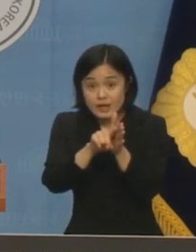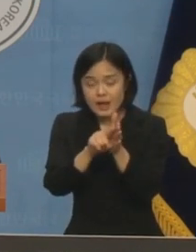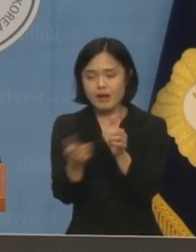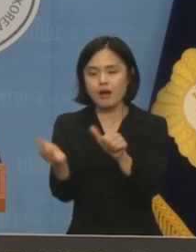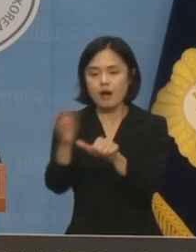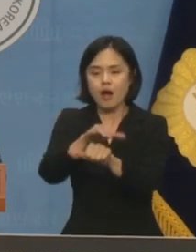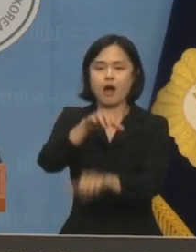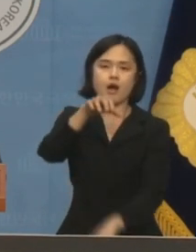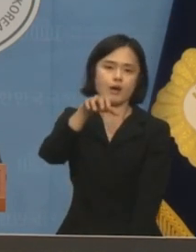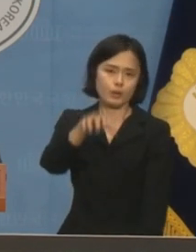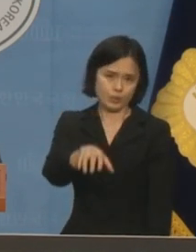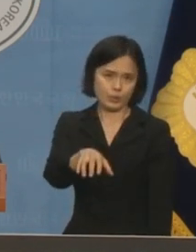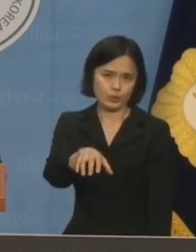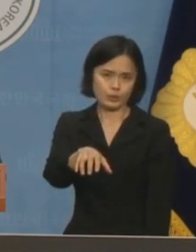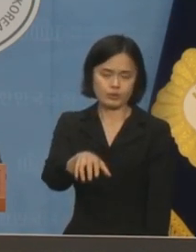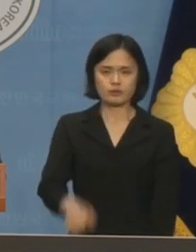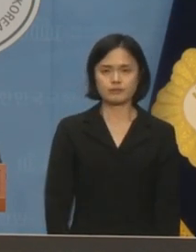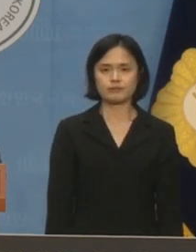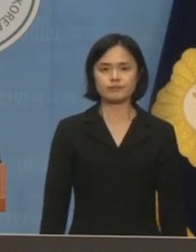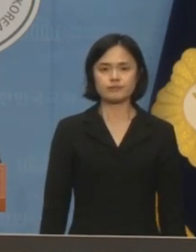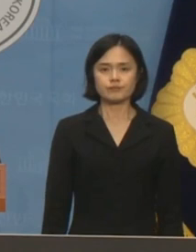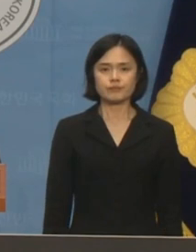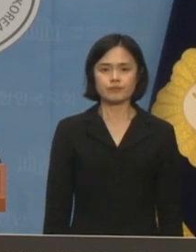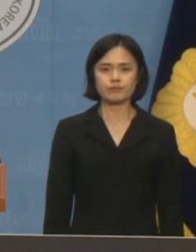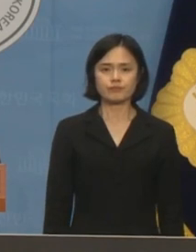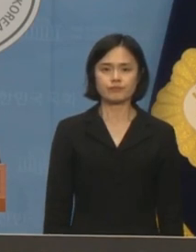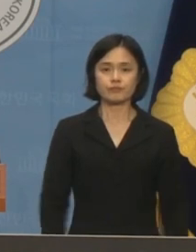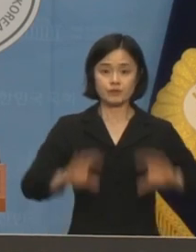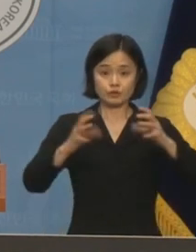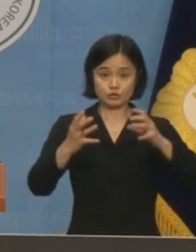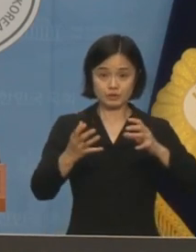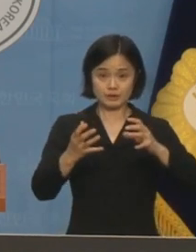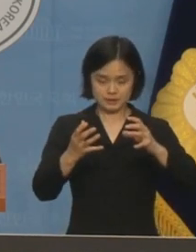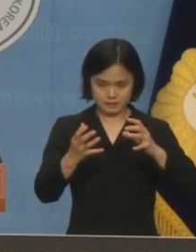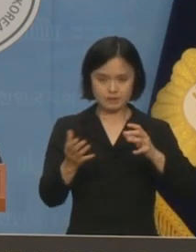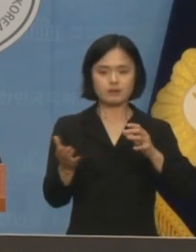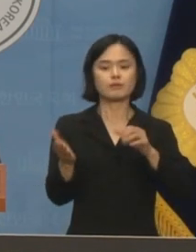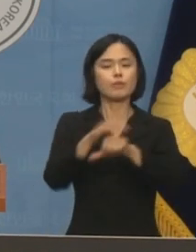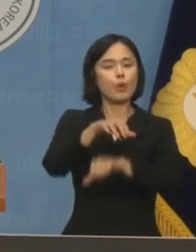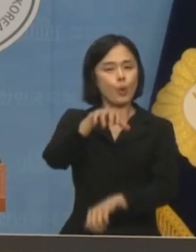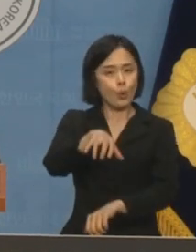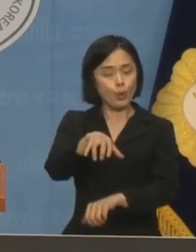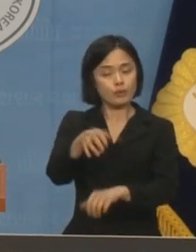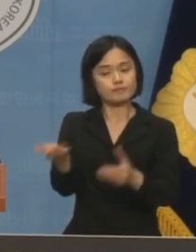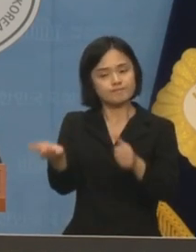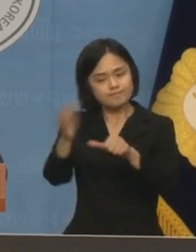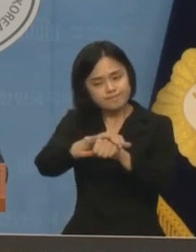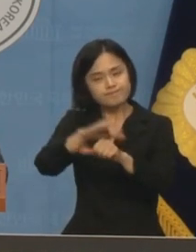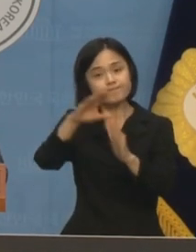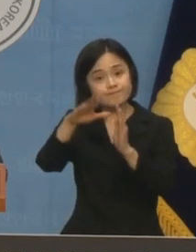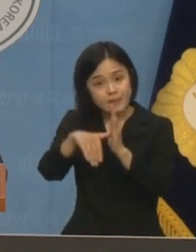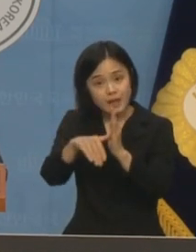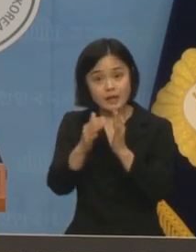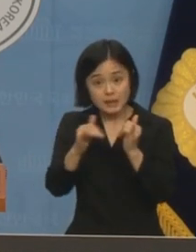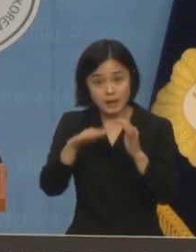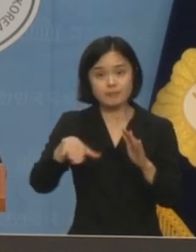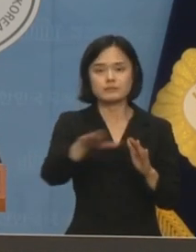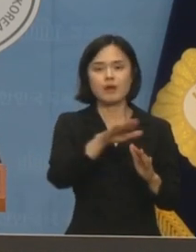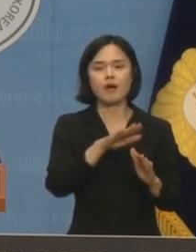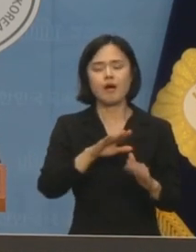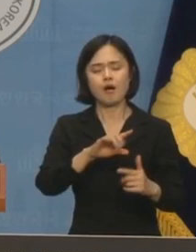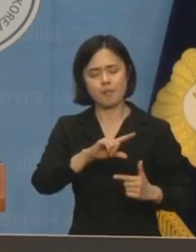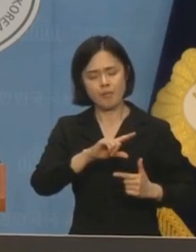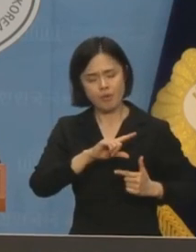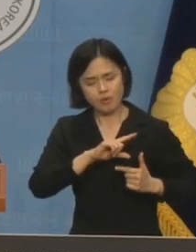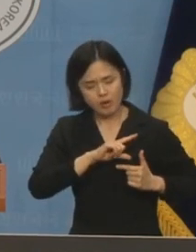순국의 표상과도 같습니다. 그래서 국립묘지에 묻힌다고 하면 대단한 명예와 존경을 받았던